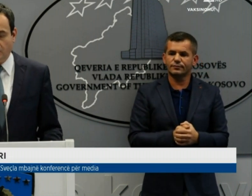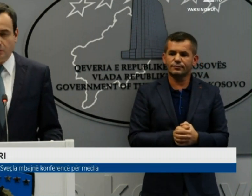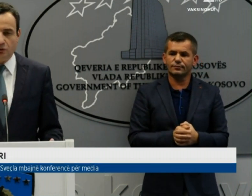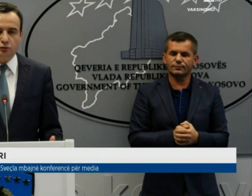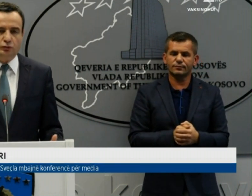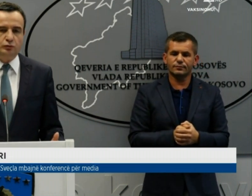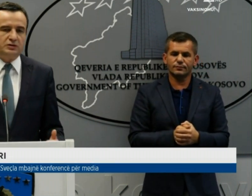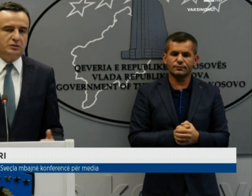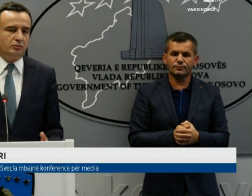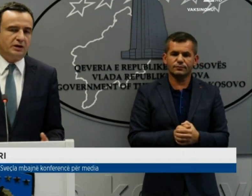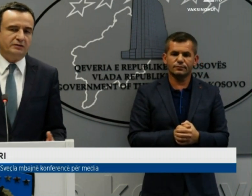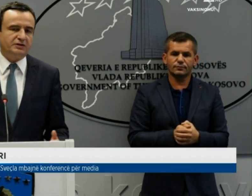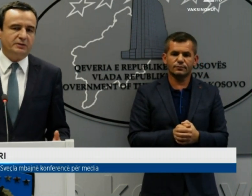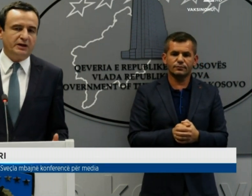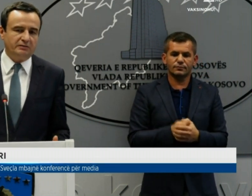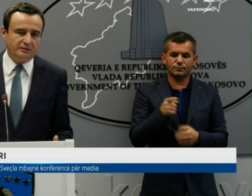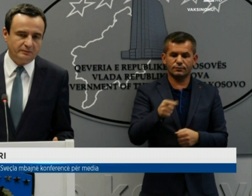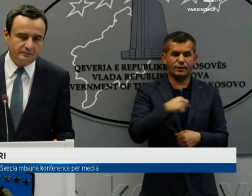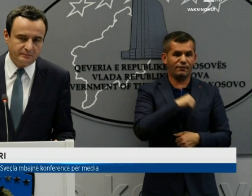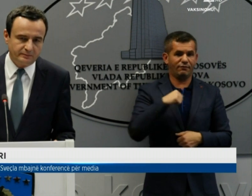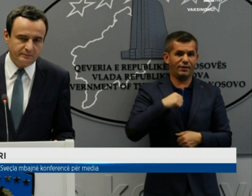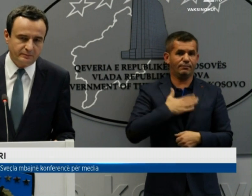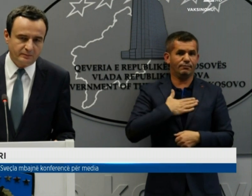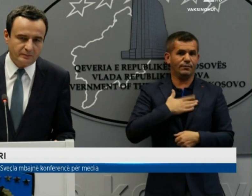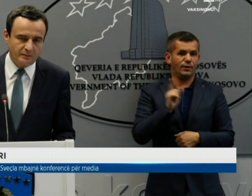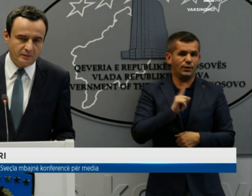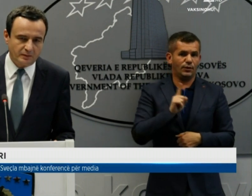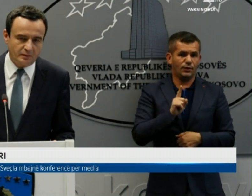Pra, këtu thua se nuk e kanë veshmeneve.